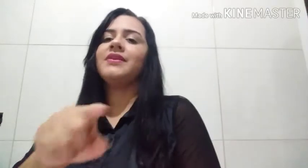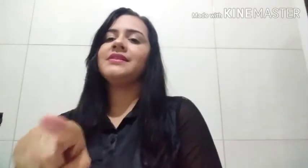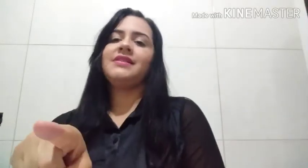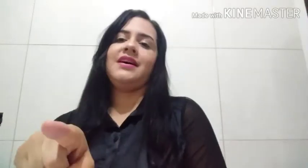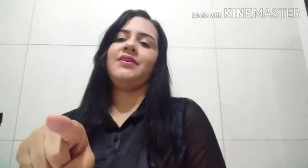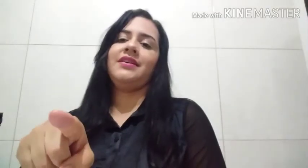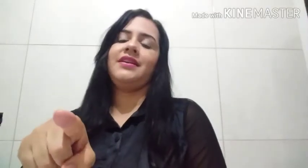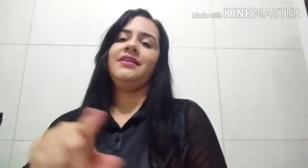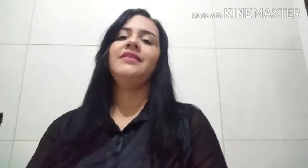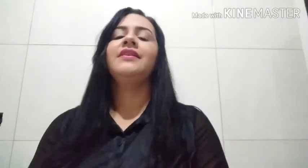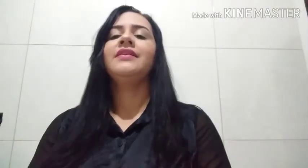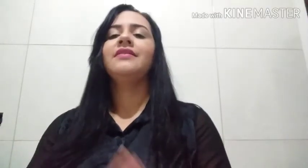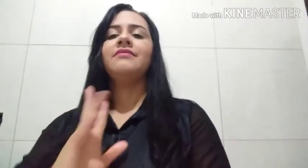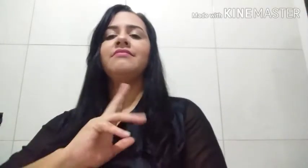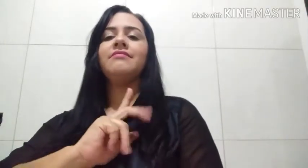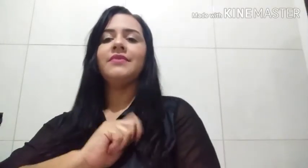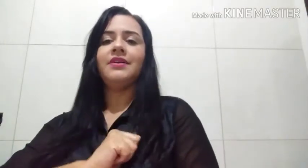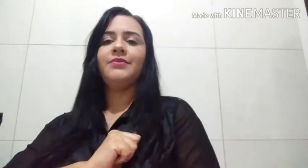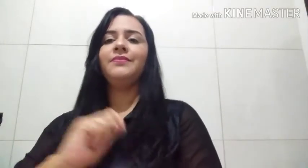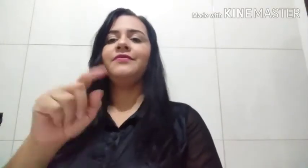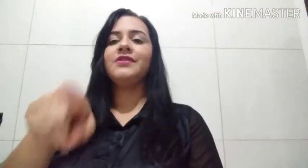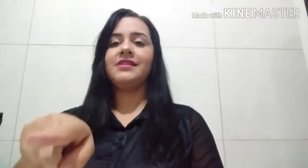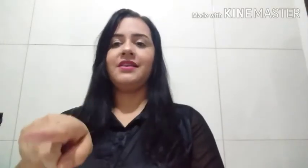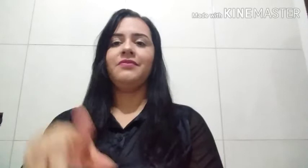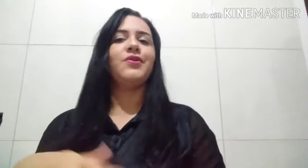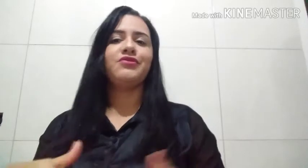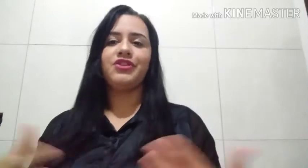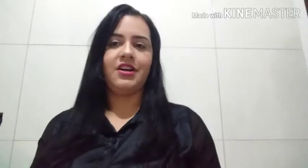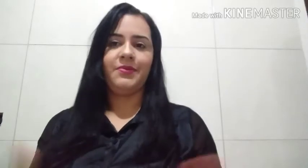esse sinal aqui, né? Amo você ou eu te amo.